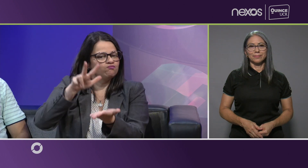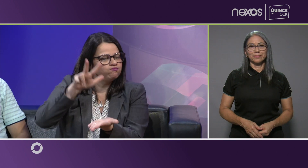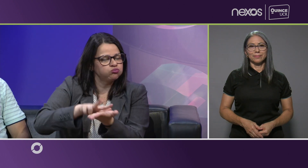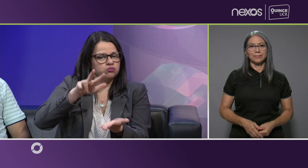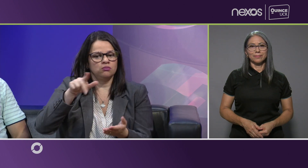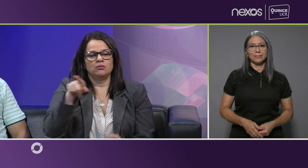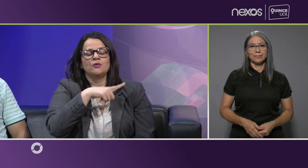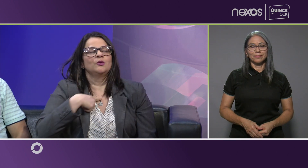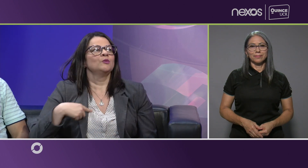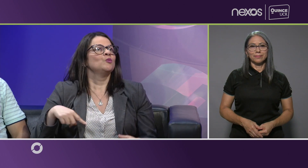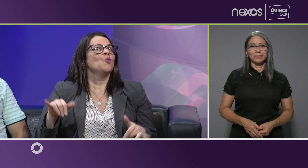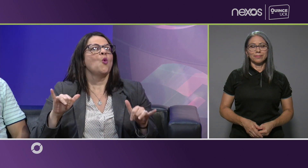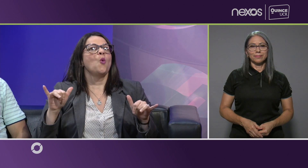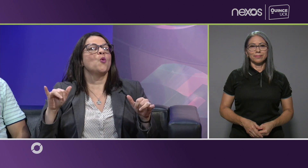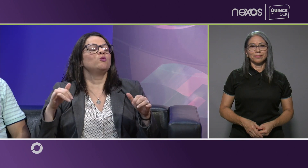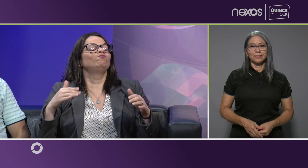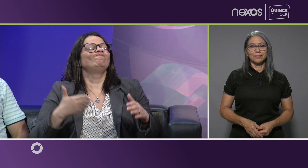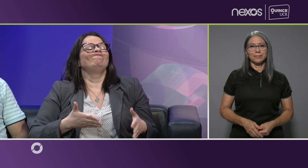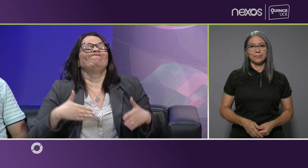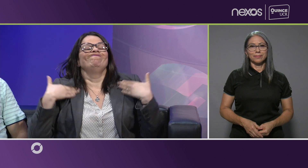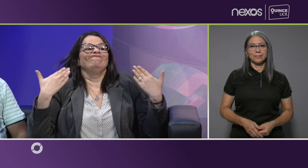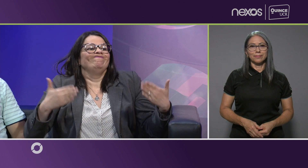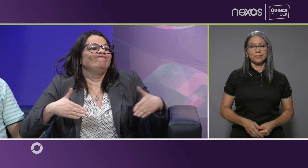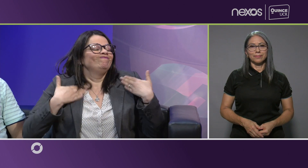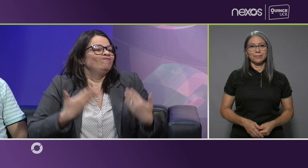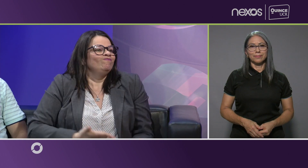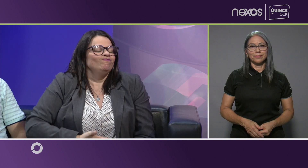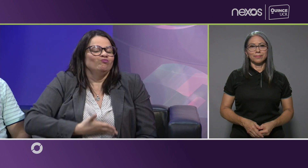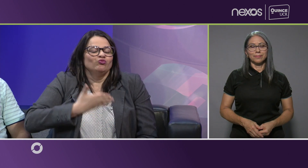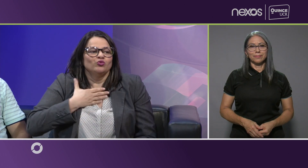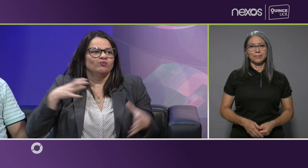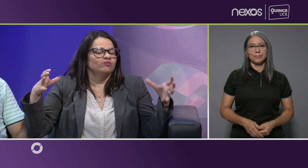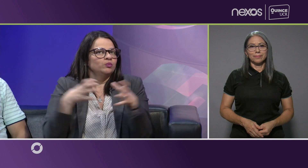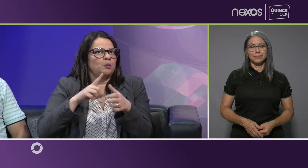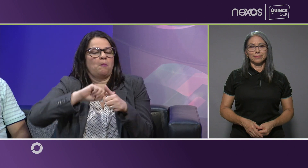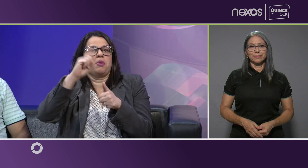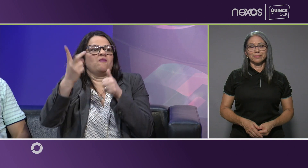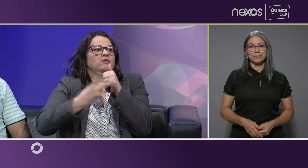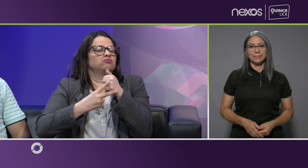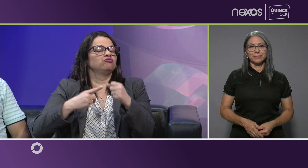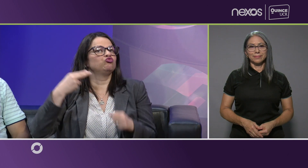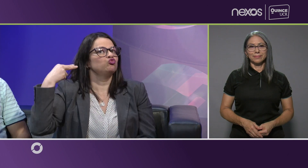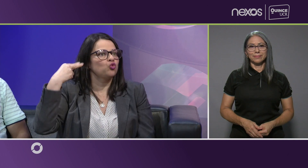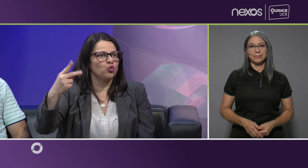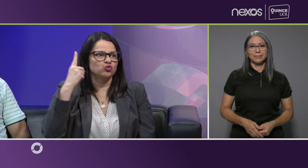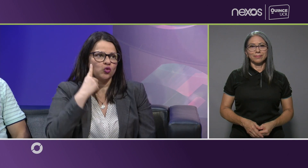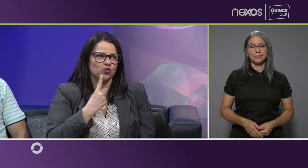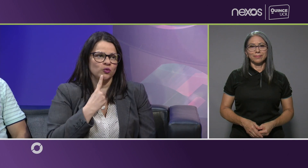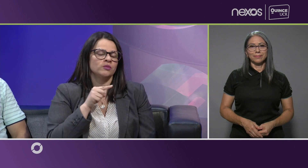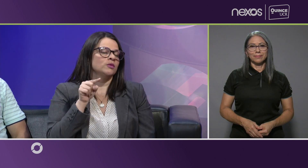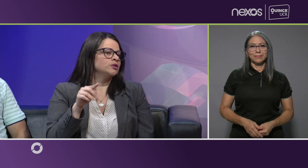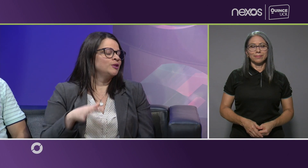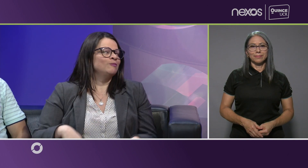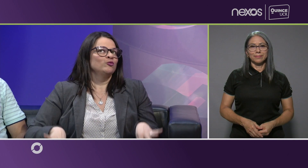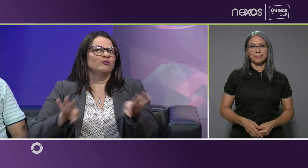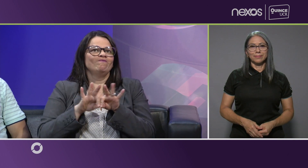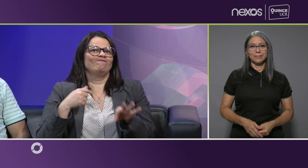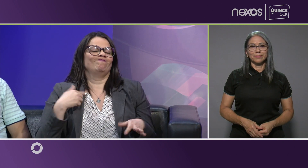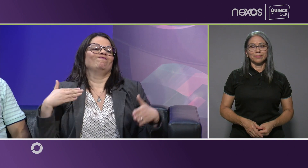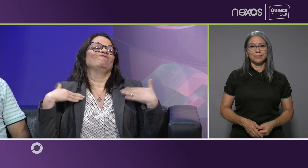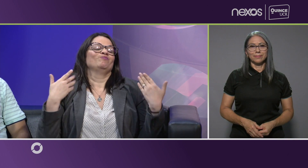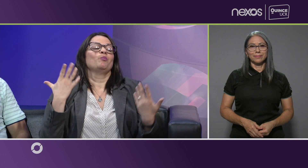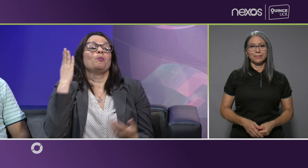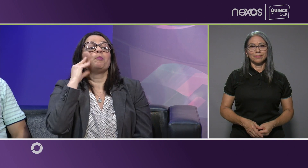alimentación, de transporte, etcétera. Y también la evaluación cambió y eso fue una alegría, fue un orgullo y fue la primera